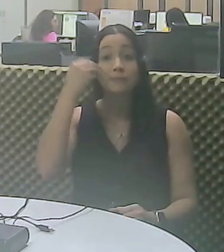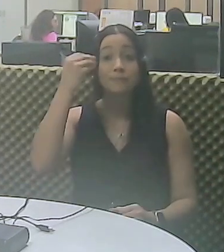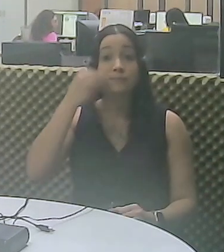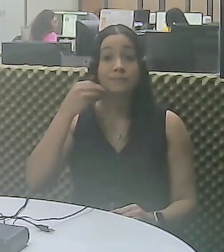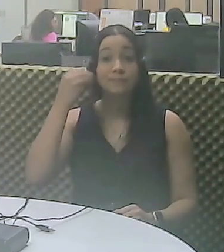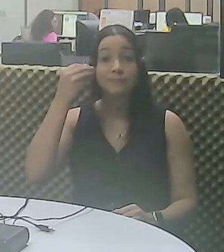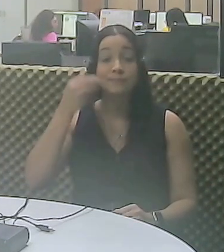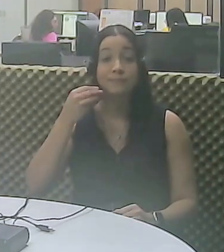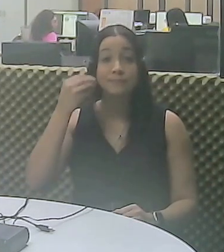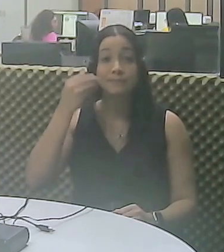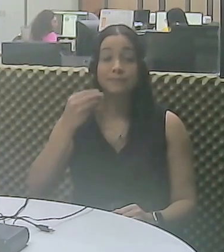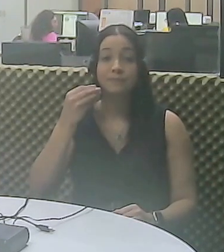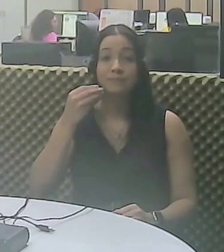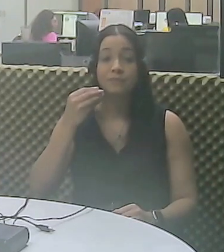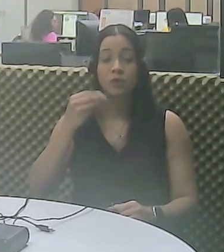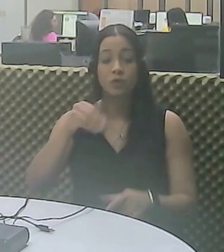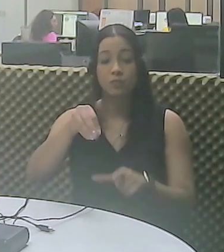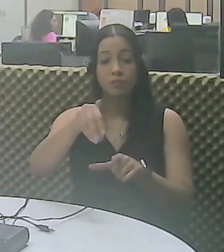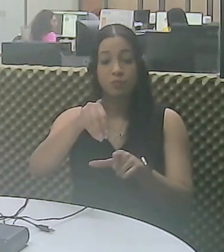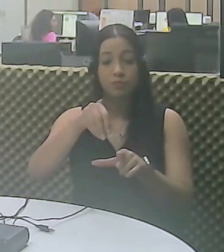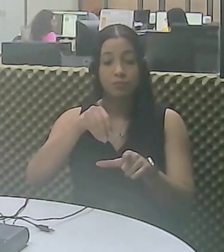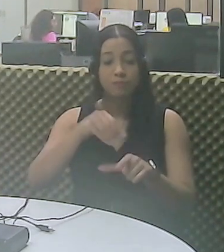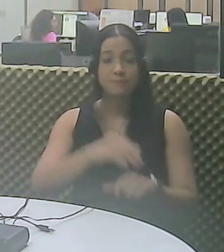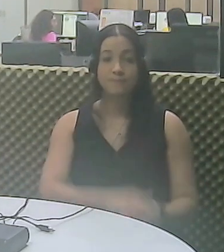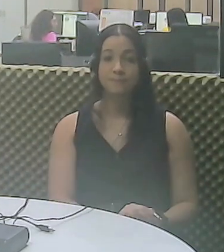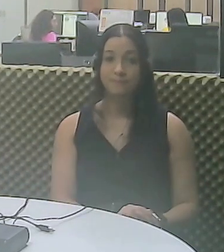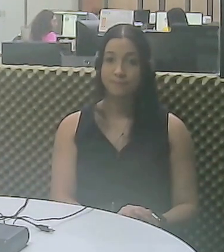feitos com diferentes dosagens do pó de rocha.